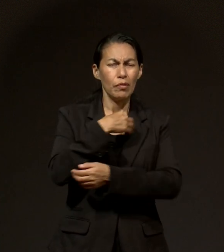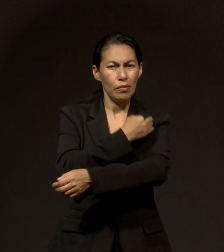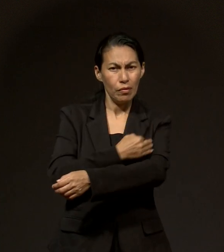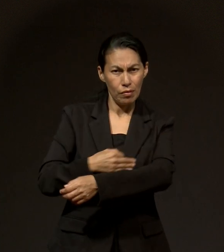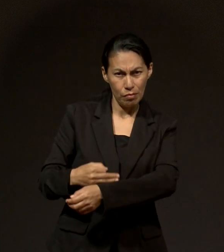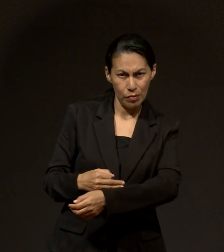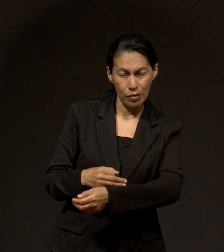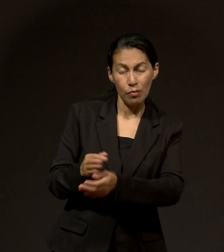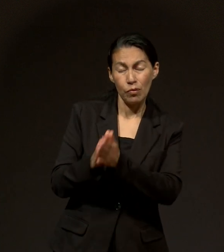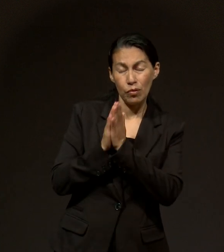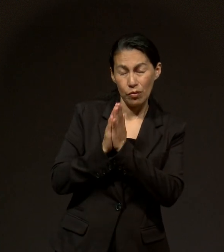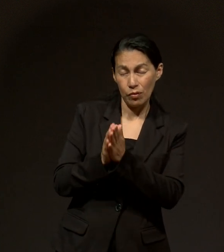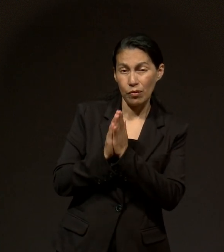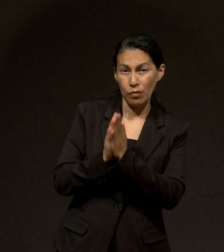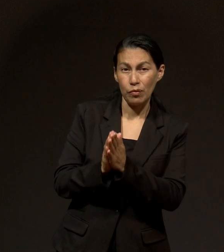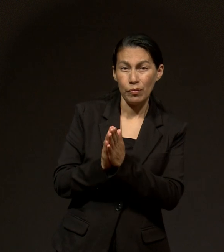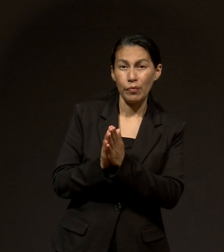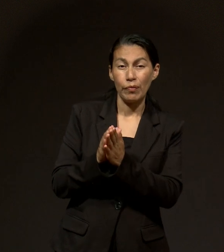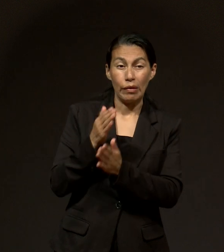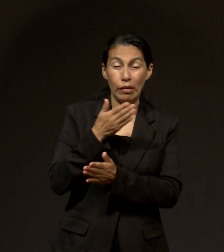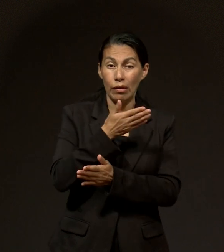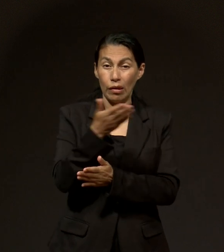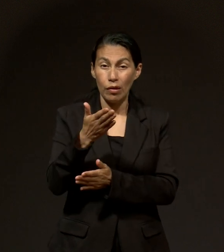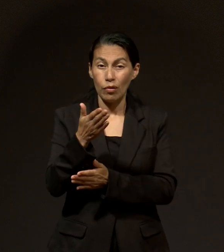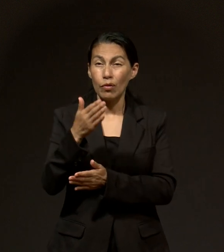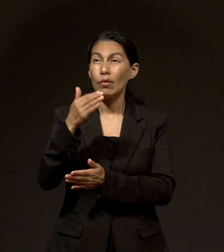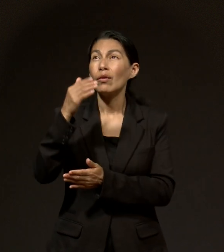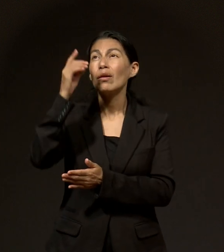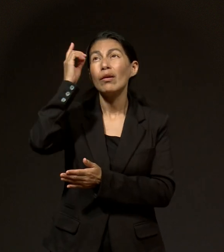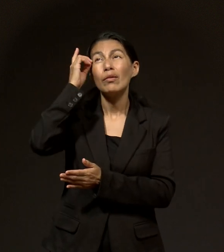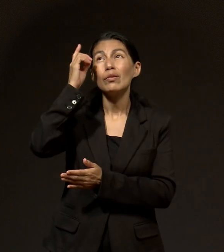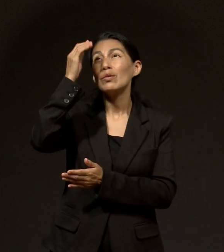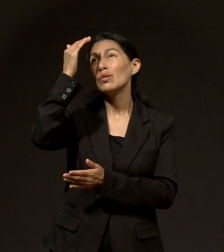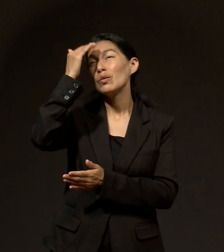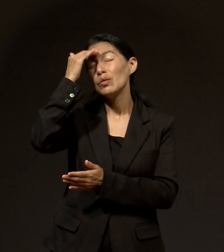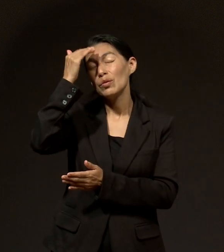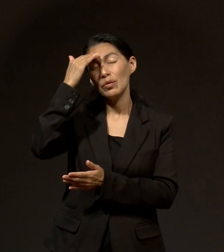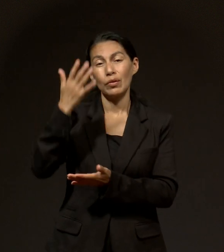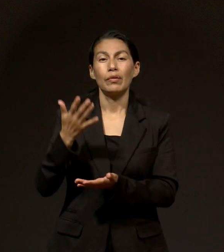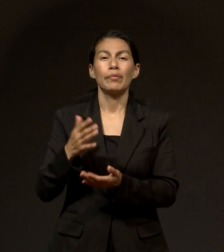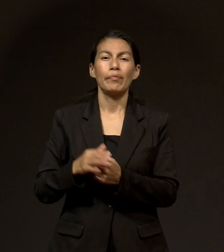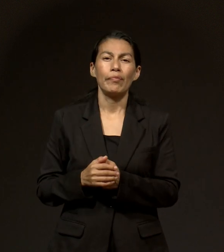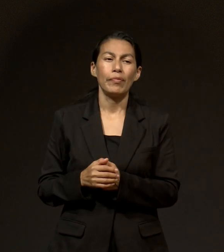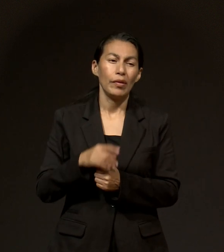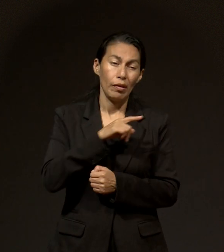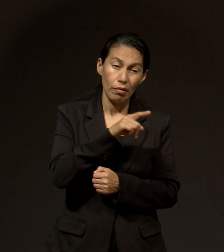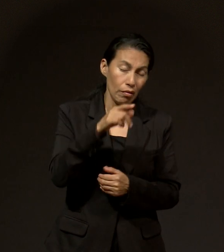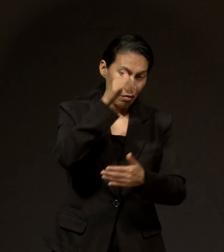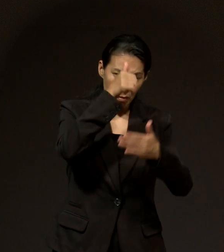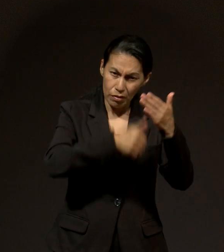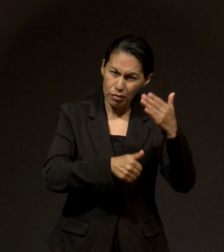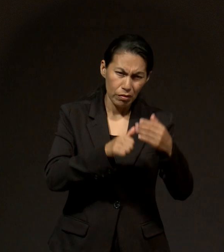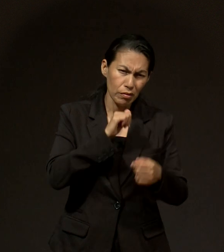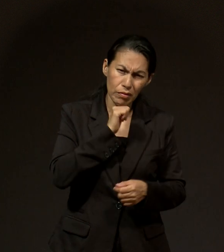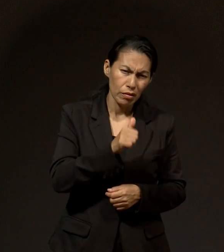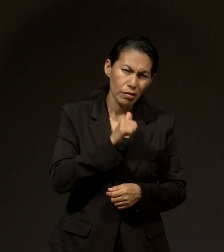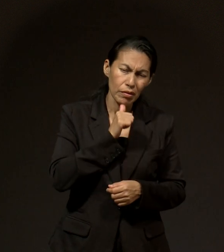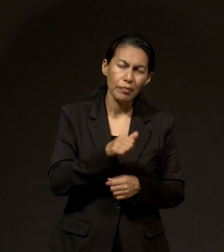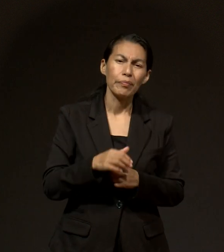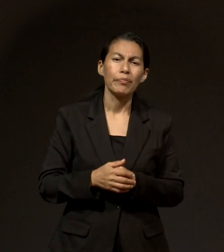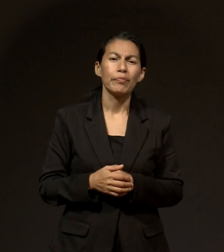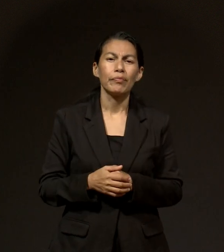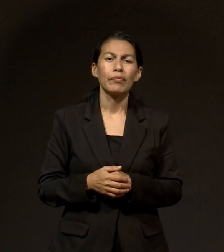por mi familia Que conozcan el cristianismo Conocen el cristianismo pero no son